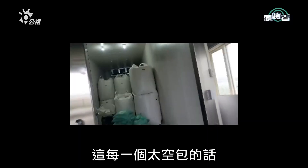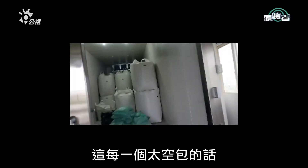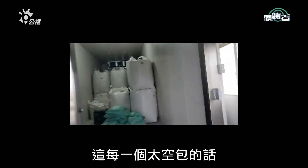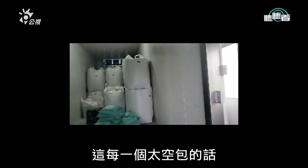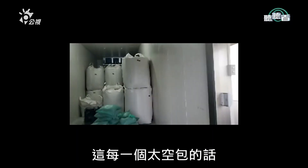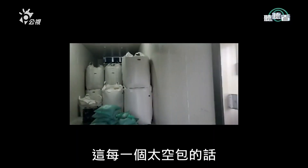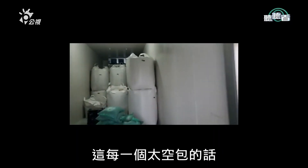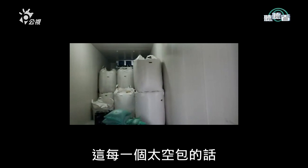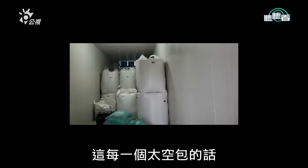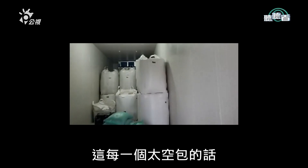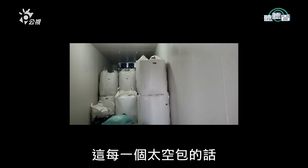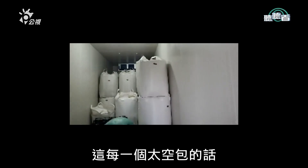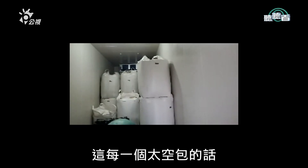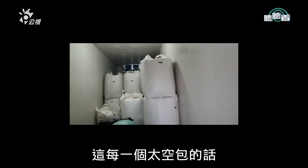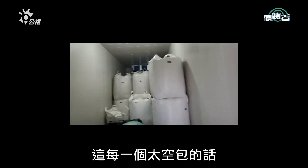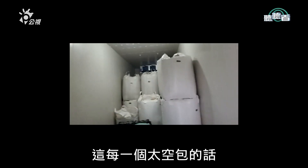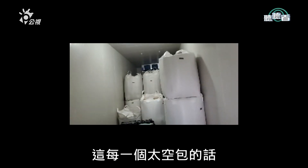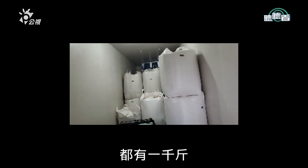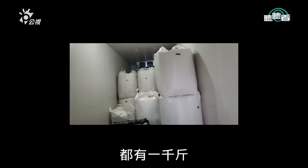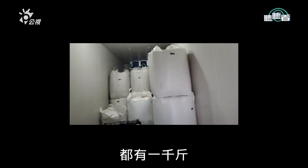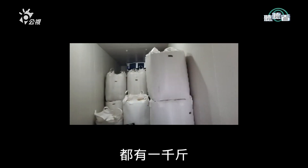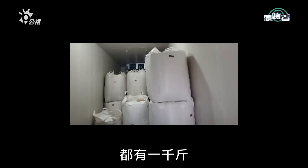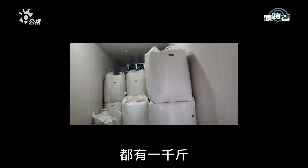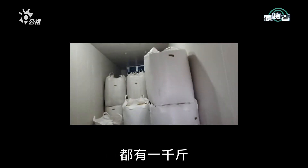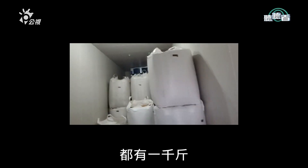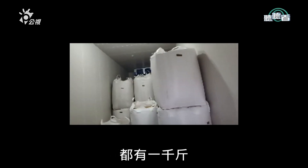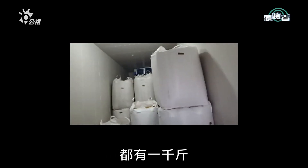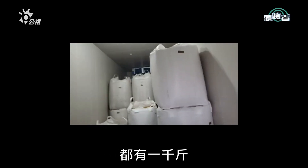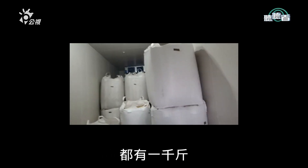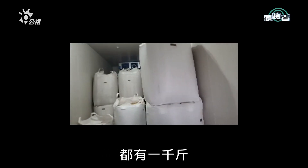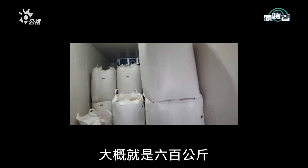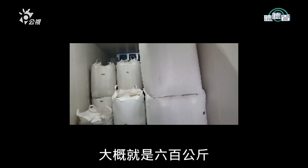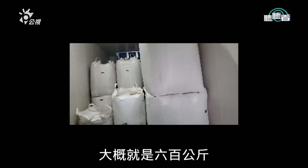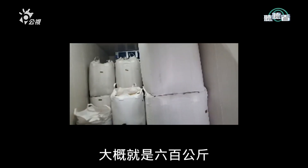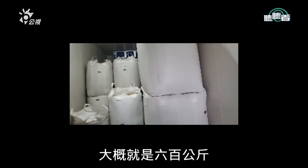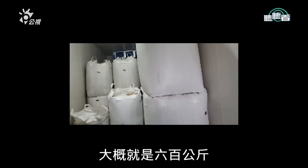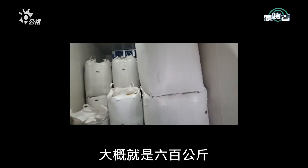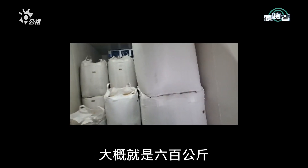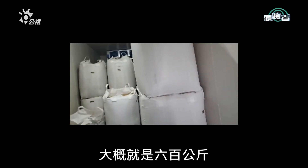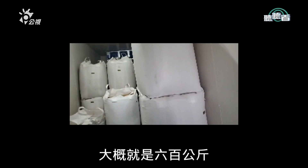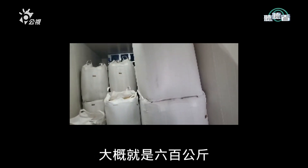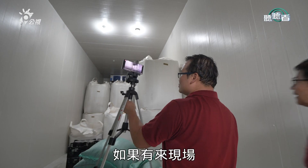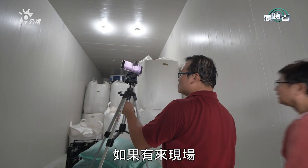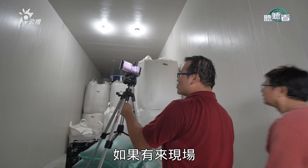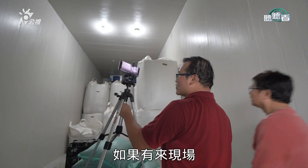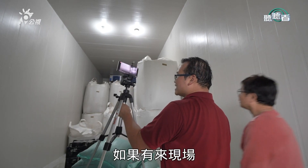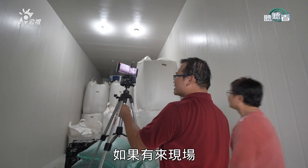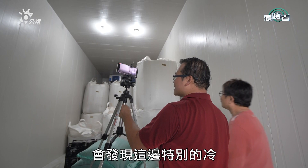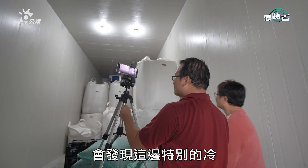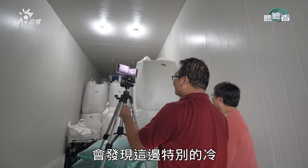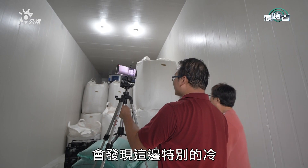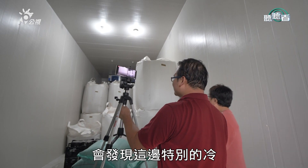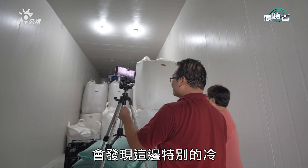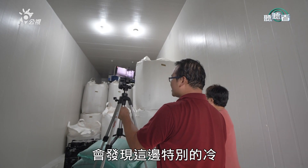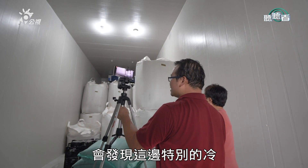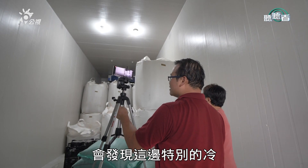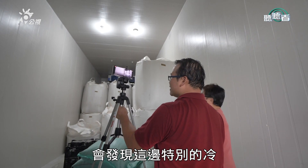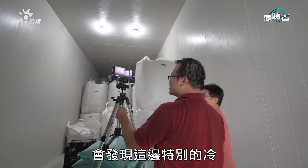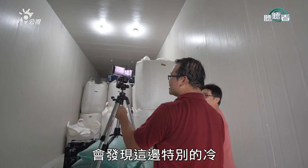这每一个太空包的话哈，都有1000斤哈，大概就是600公斤。如果有来现场，会发现这边特别的